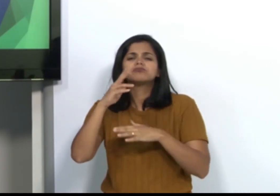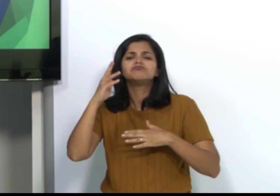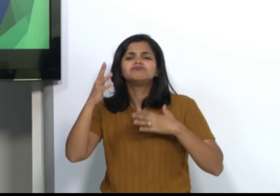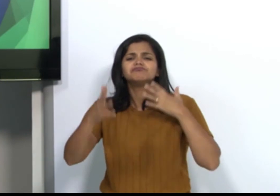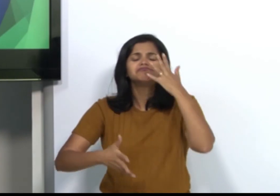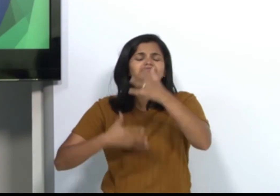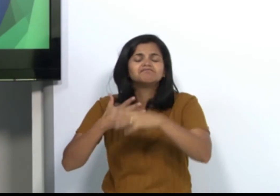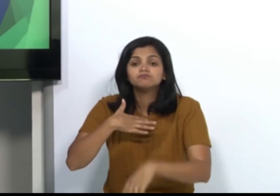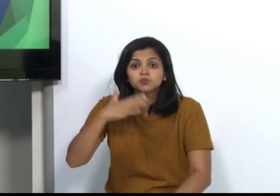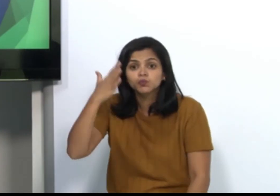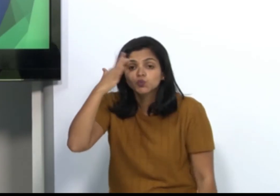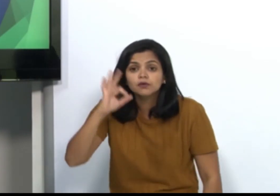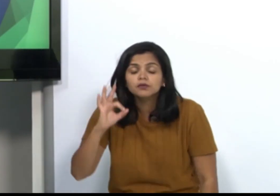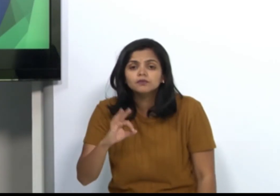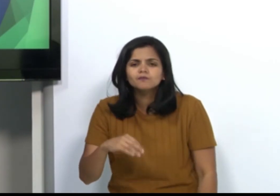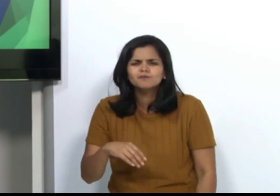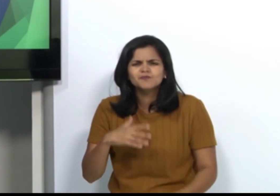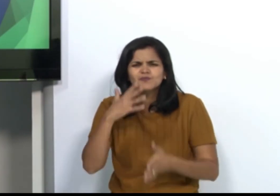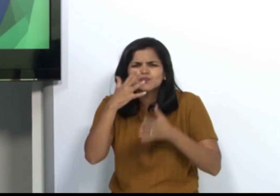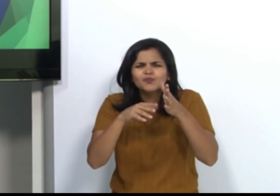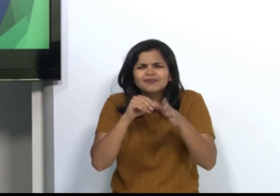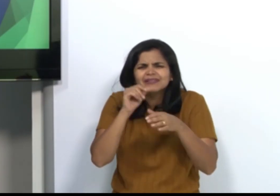sinalização não ficou claro, não foi compreendido,